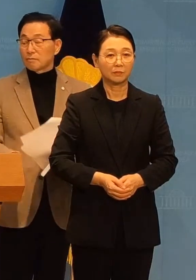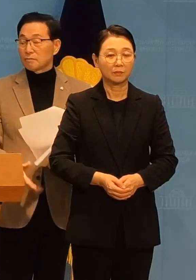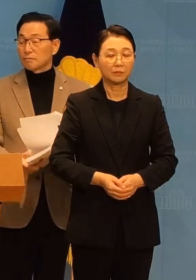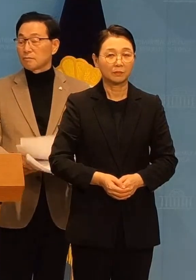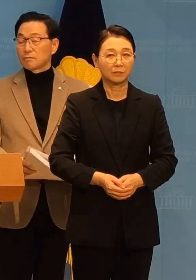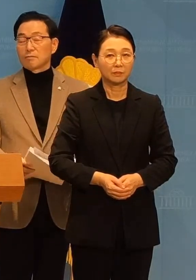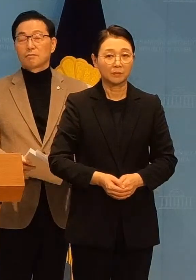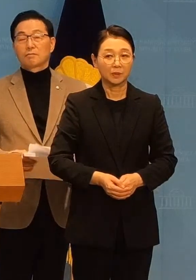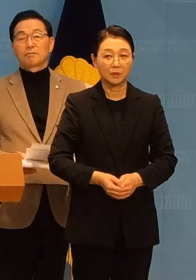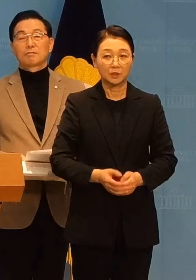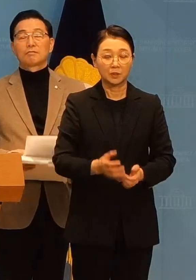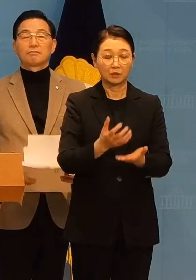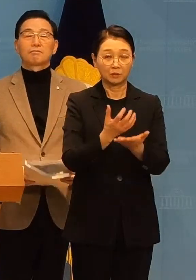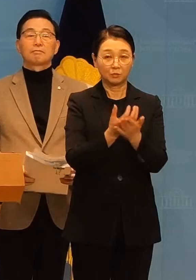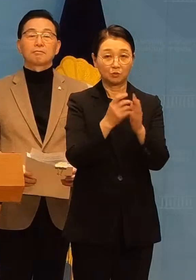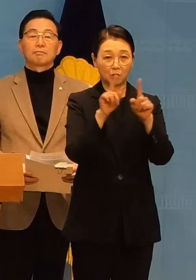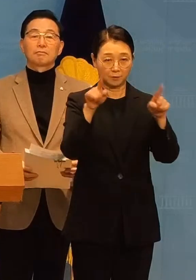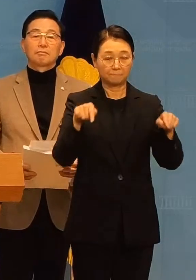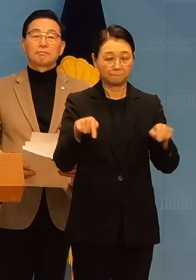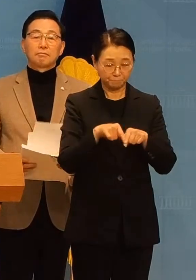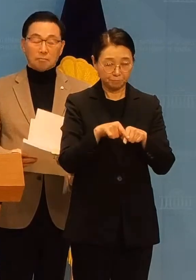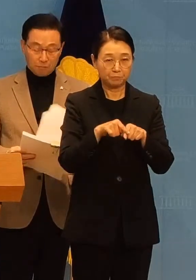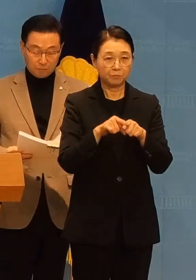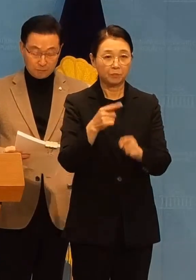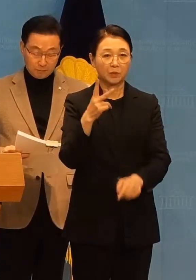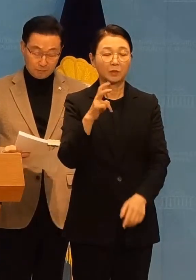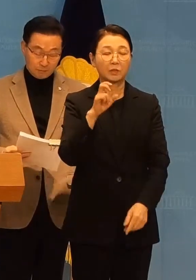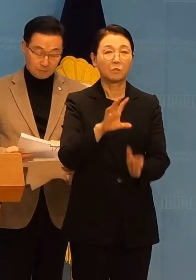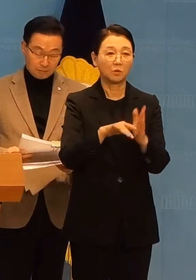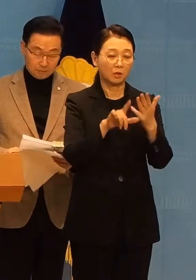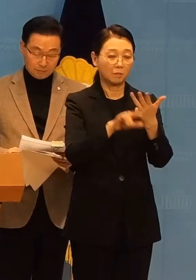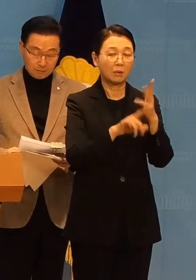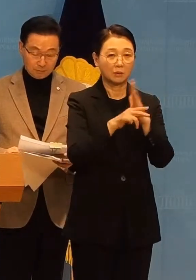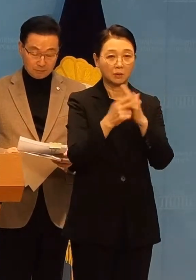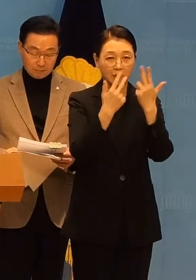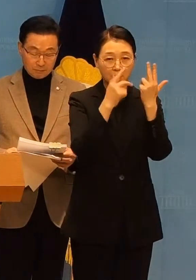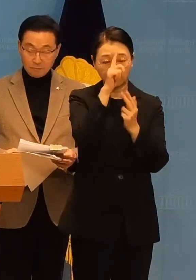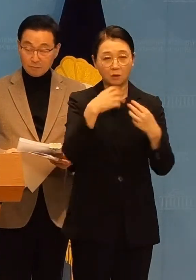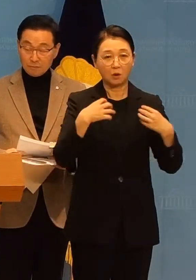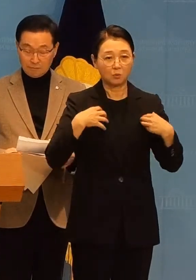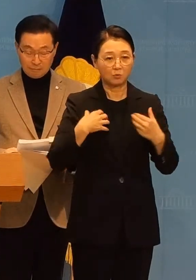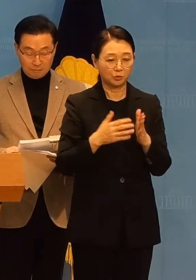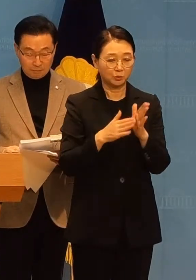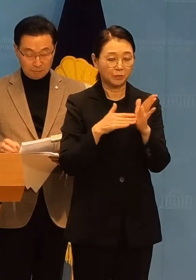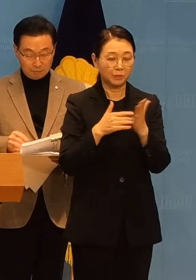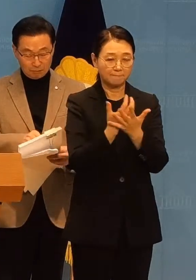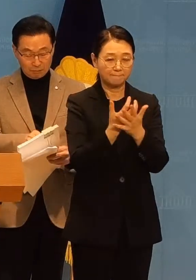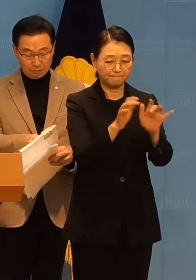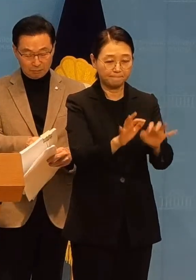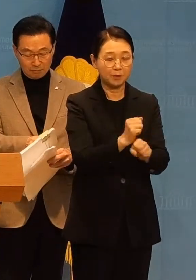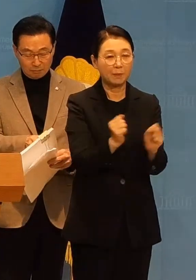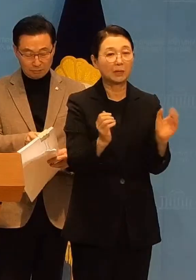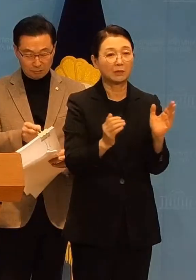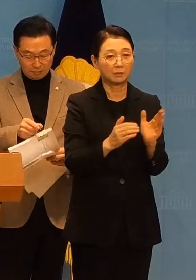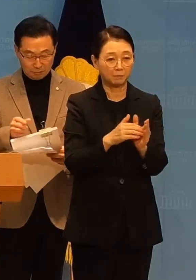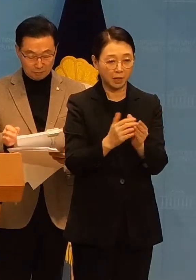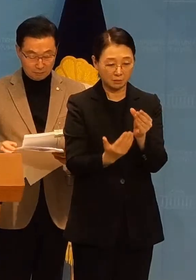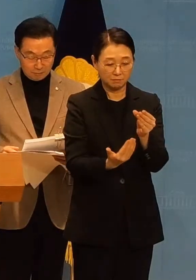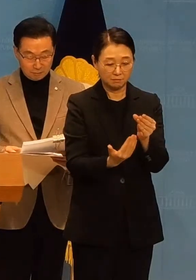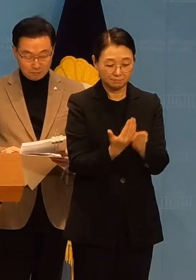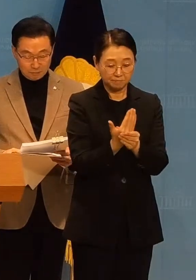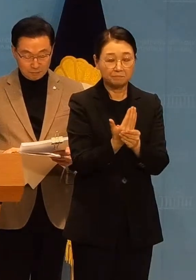이 문건은 2025년 8월 이재명 정부가 비공개로 작성한 여객기 참사 관련